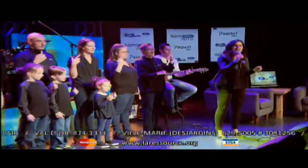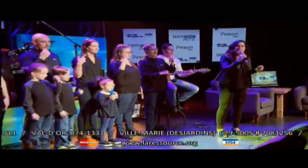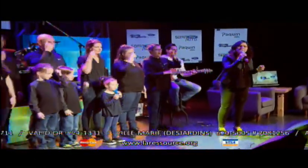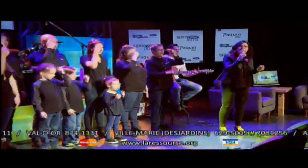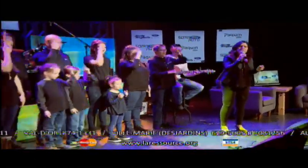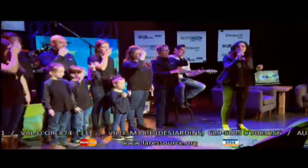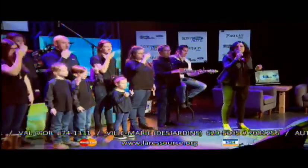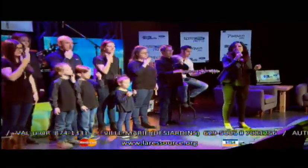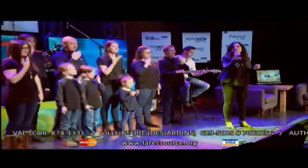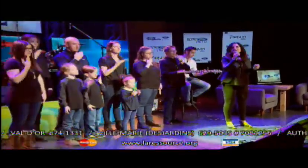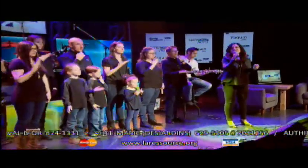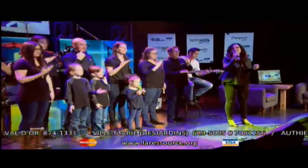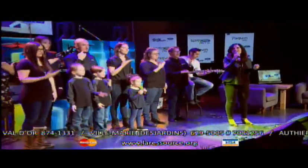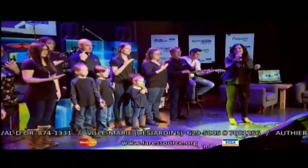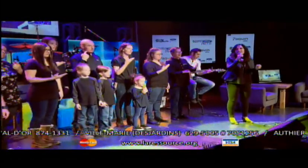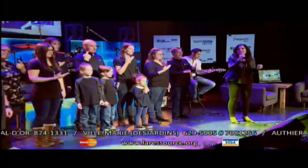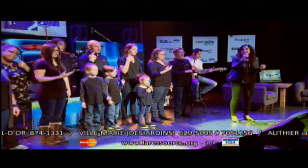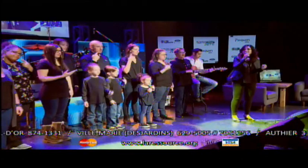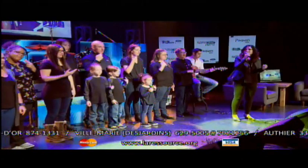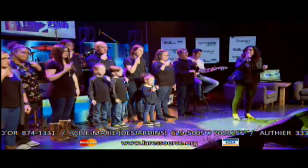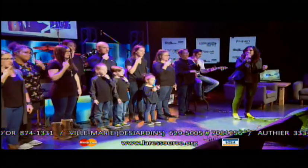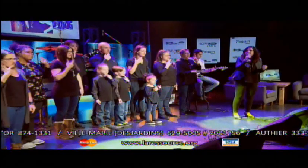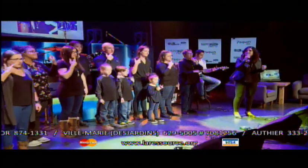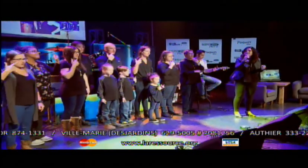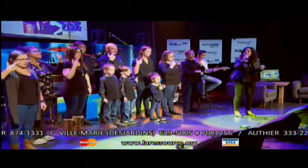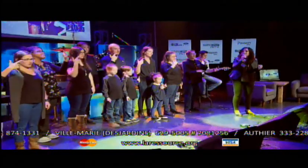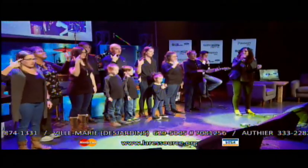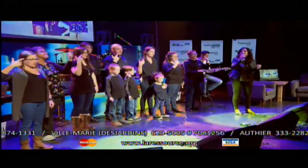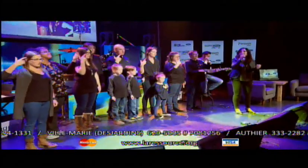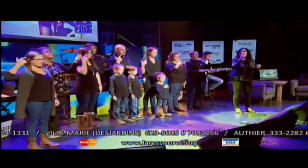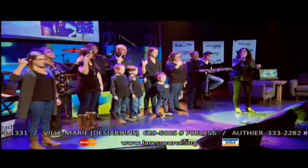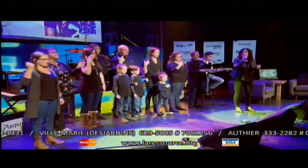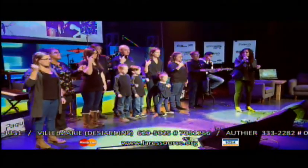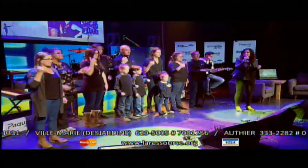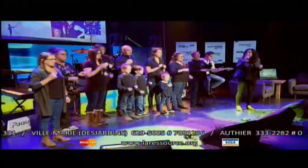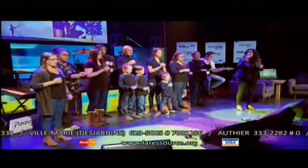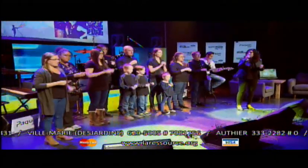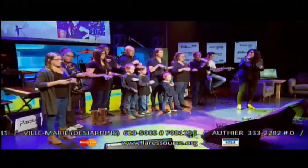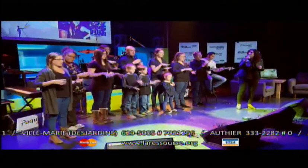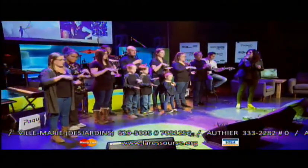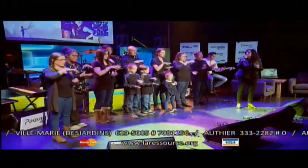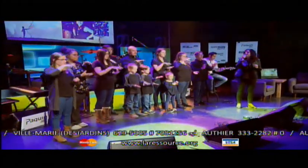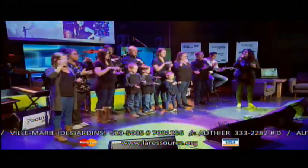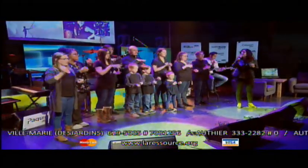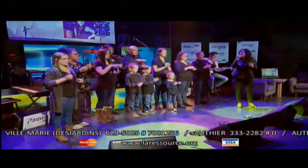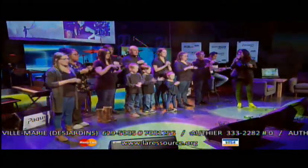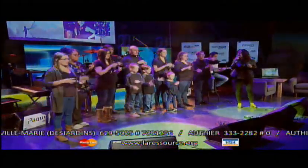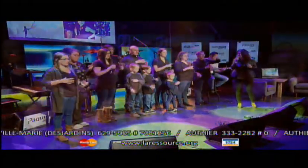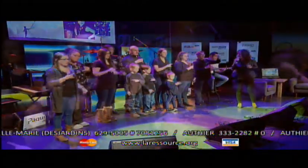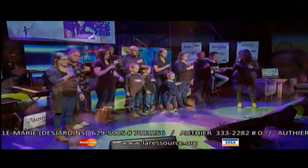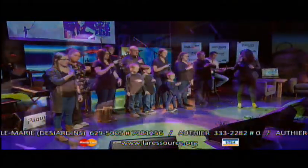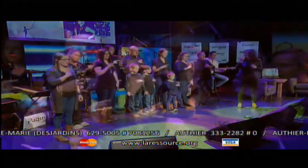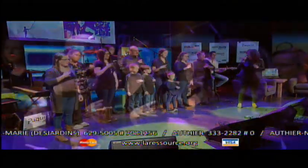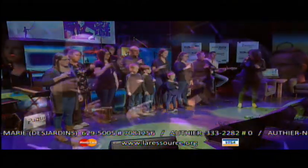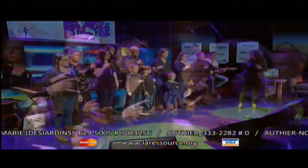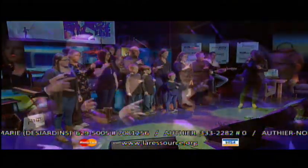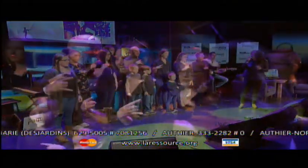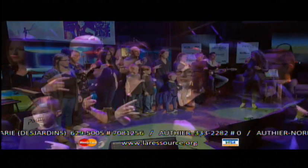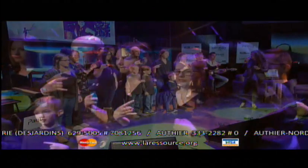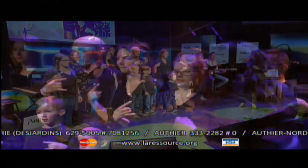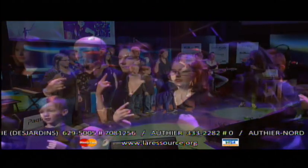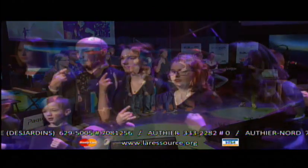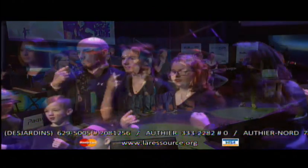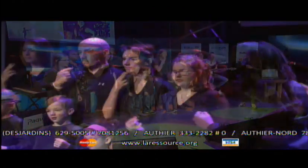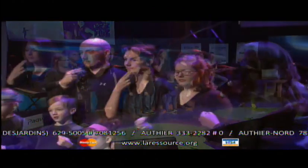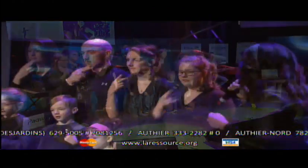vole. Comprenez bien, je vole. Sans fumée, sans